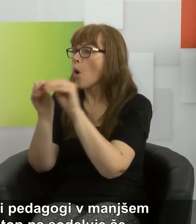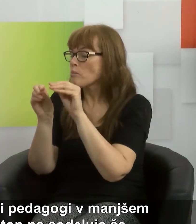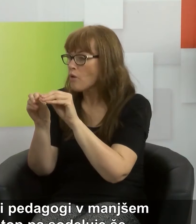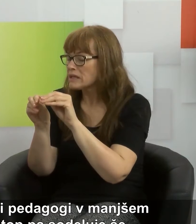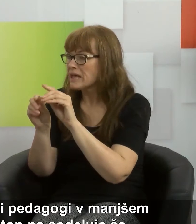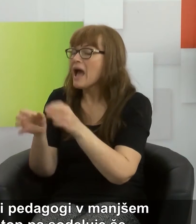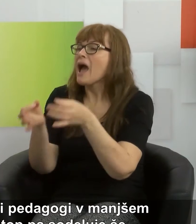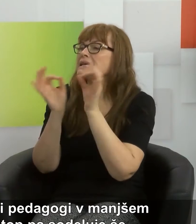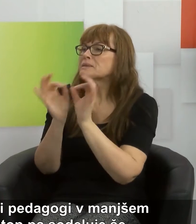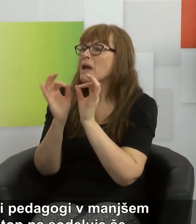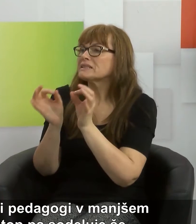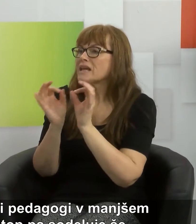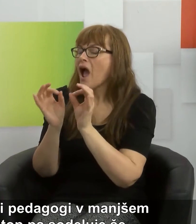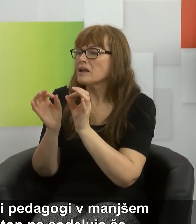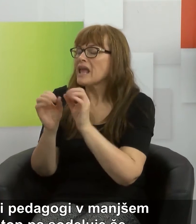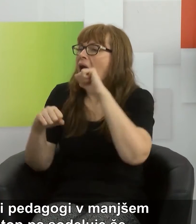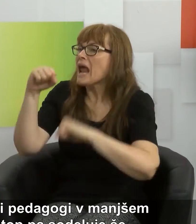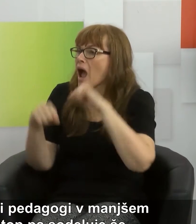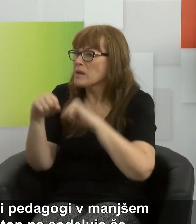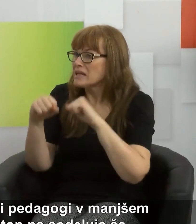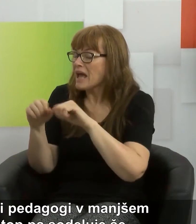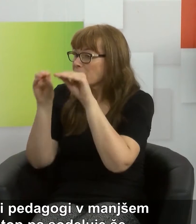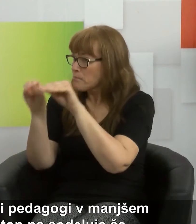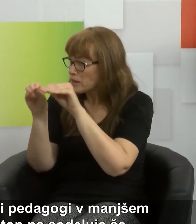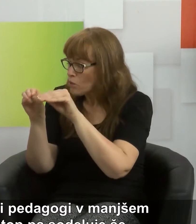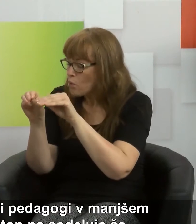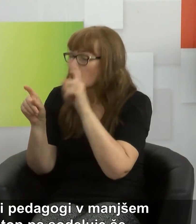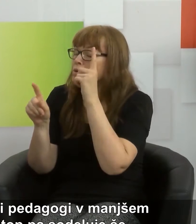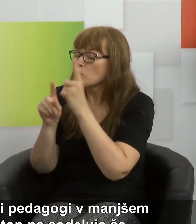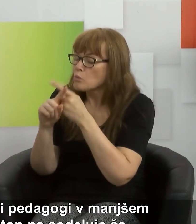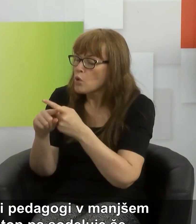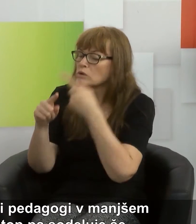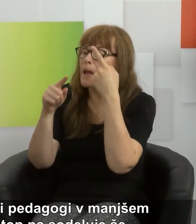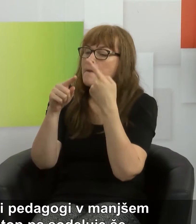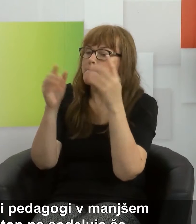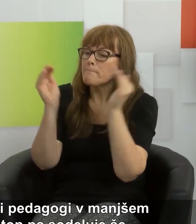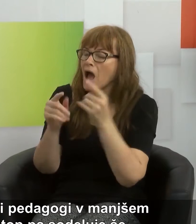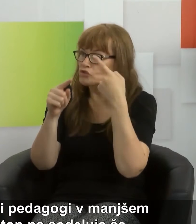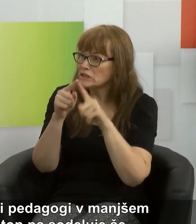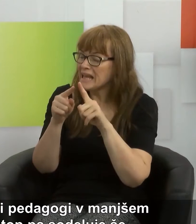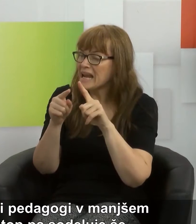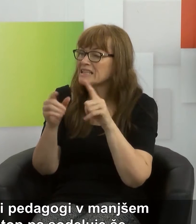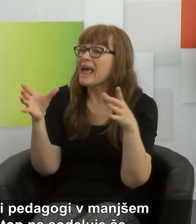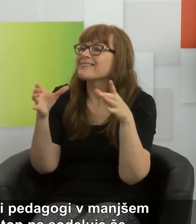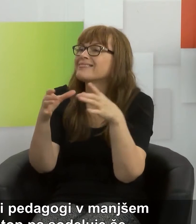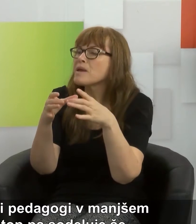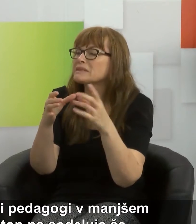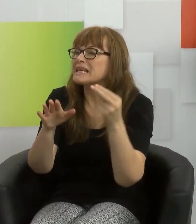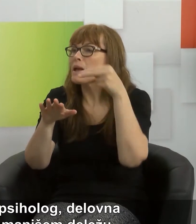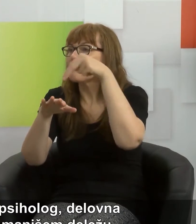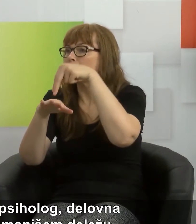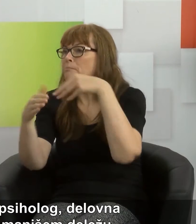specialno rehabilitacijski pedagogi, v manjšem deležu za timski pristop pa sodeluje